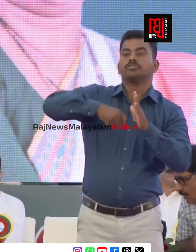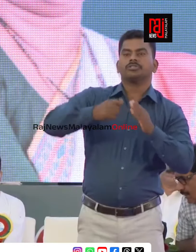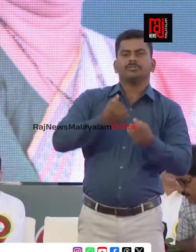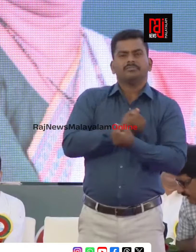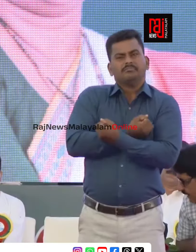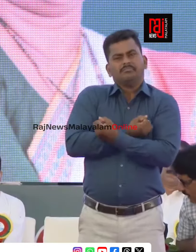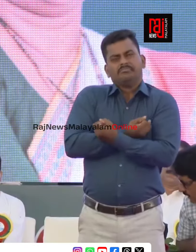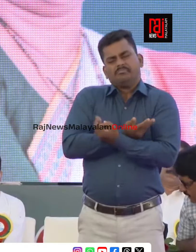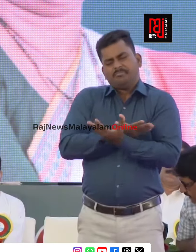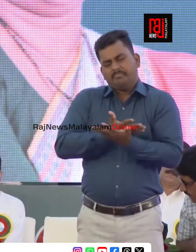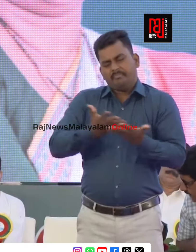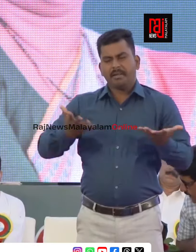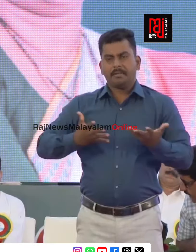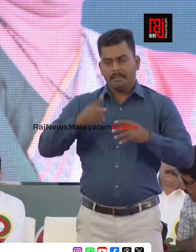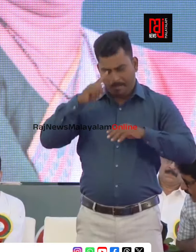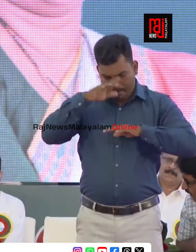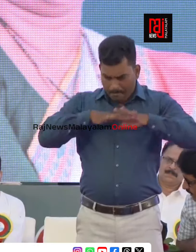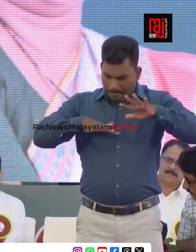ആവിഷ്കരിച്ചിട്ടുള്ളത്.